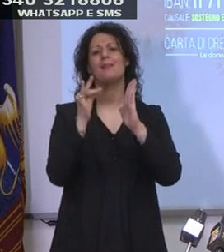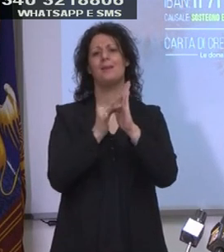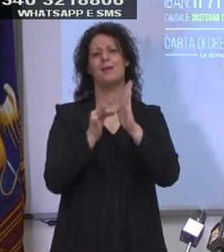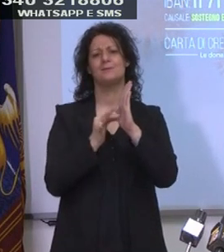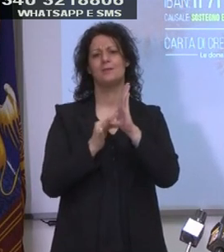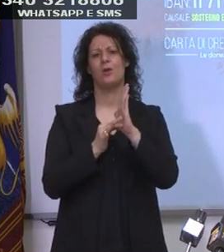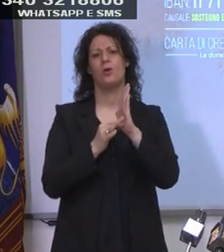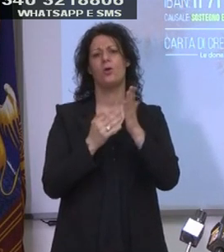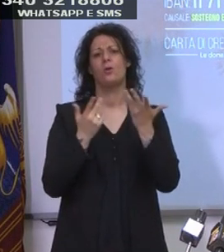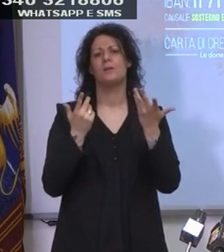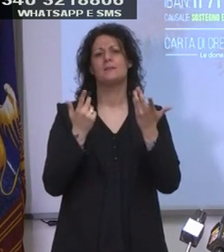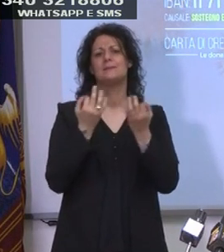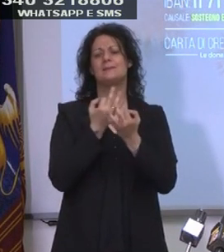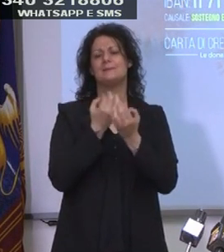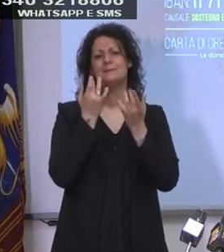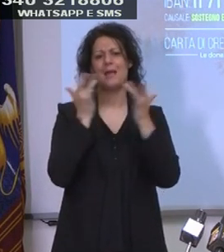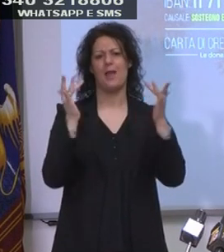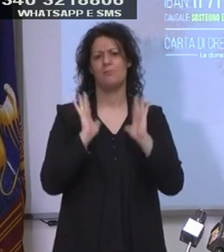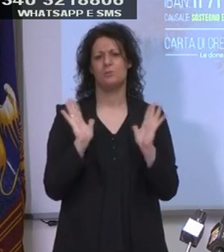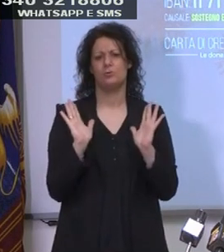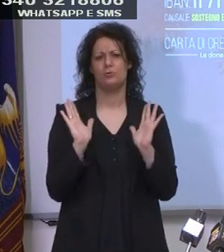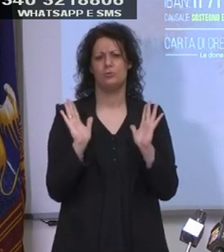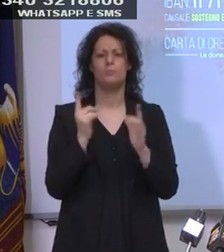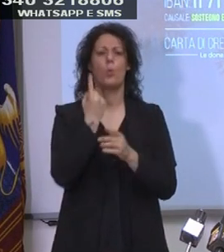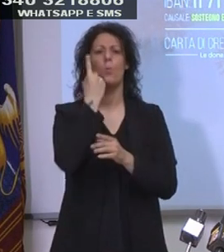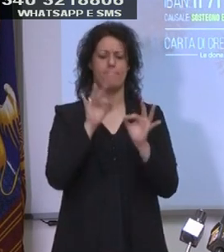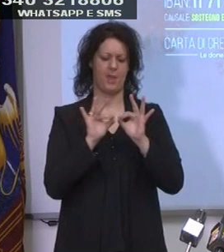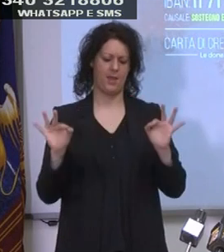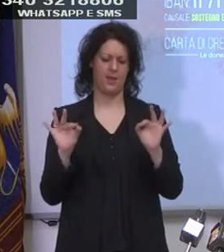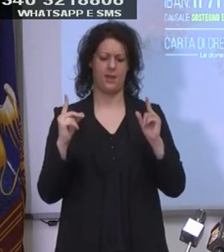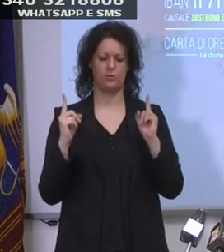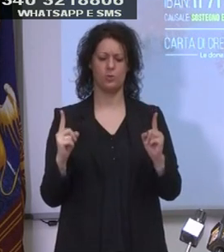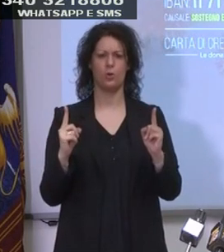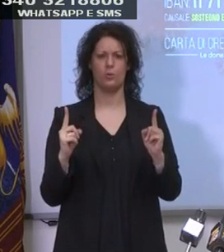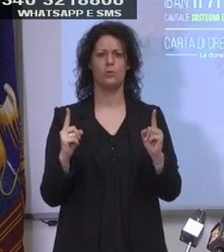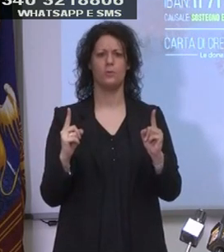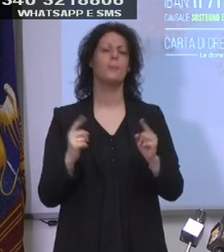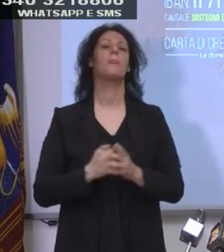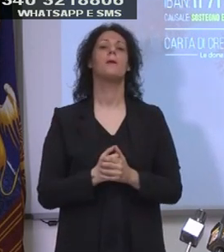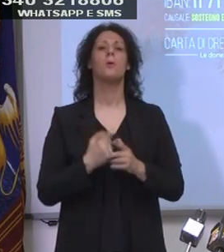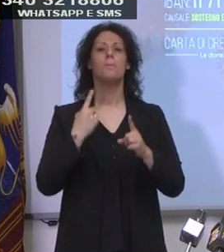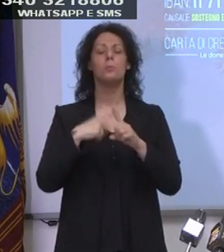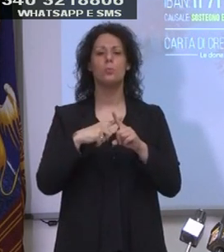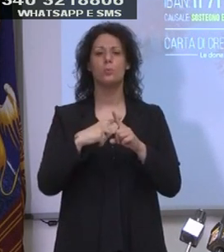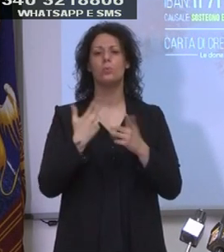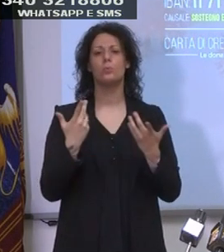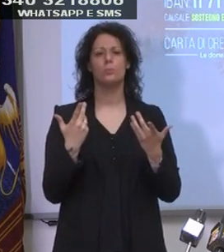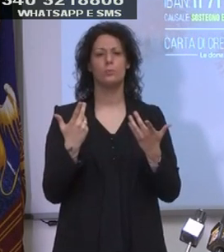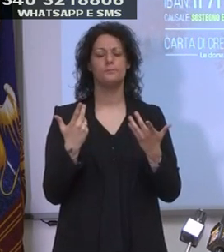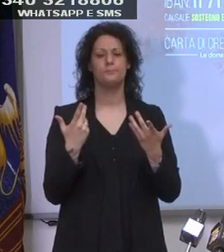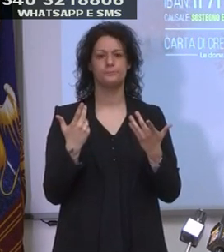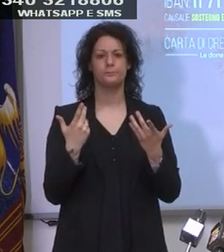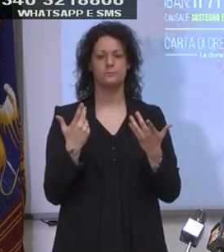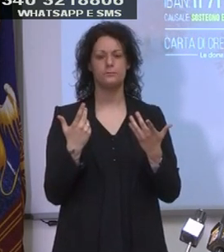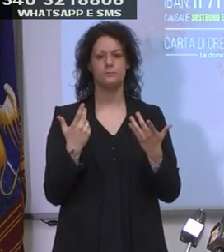fanno il segnetto con il metro, cioè dicono stai a distanza di un metro, c'è un'altra icona che dice niente più, andate